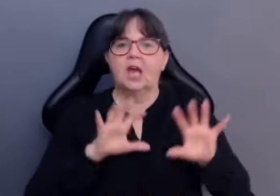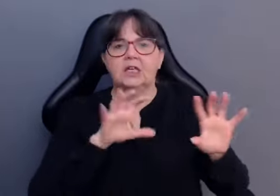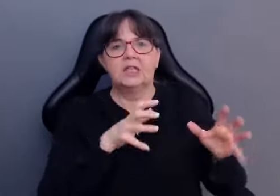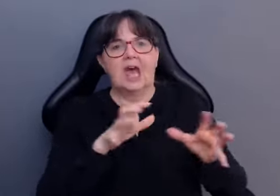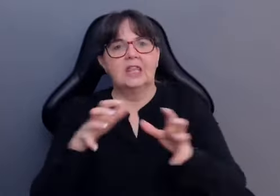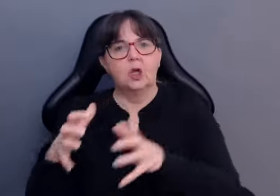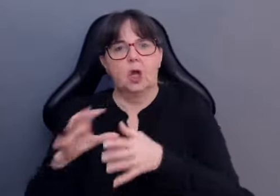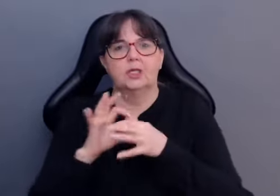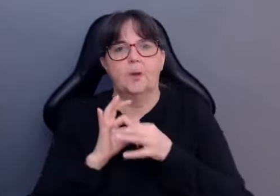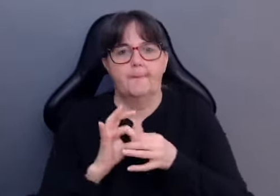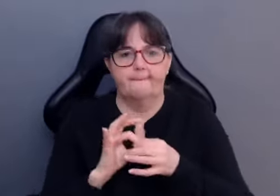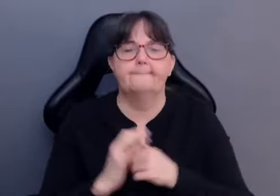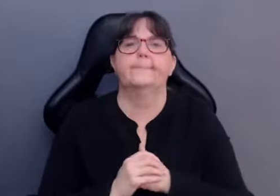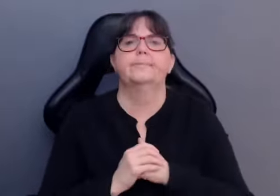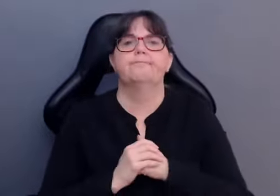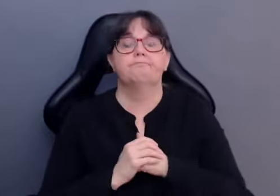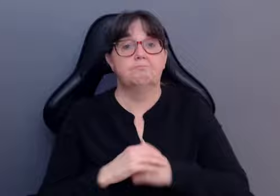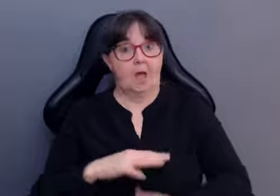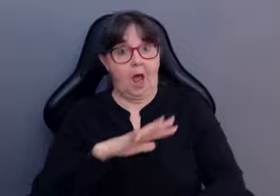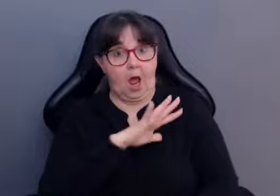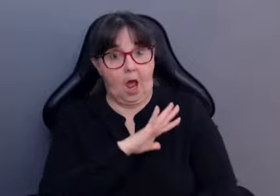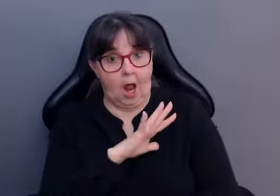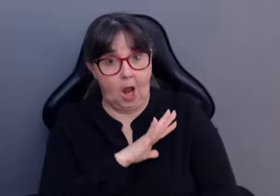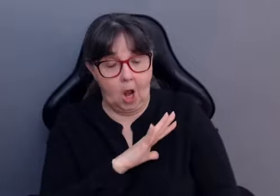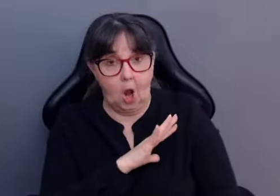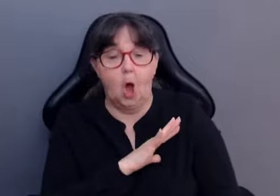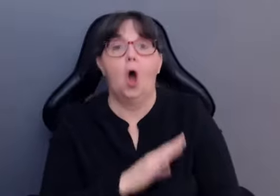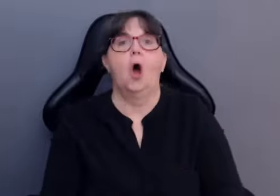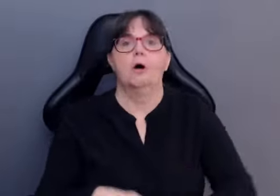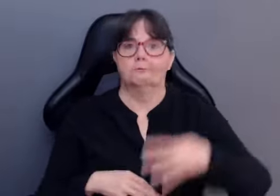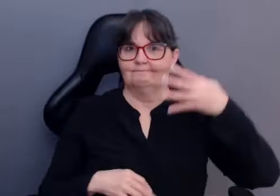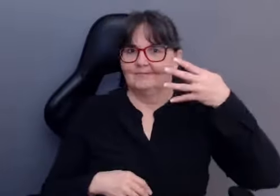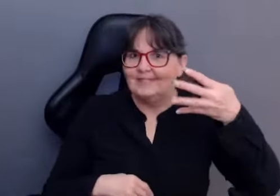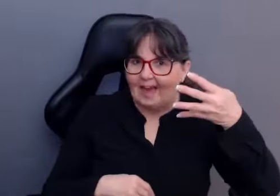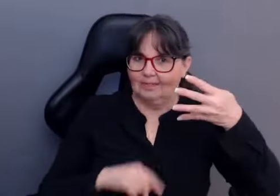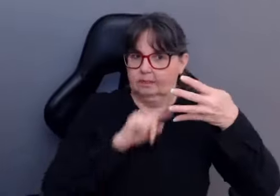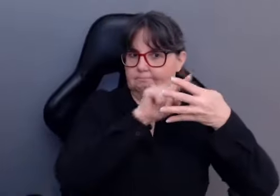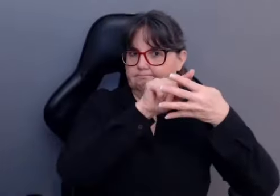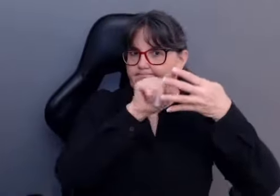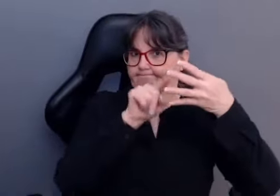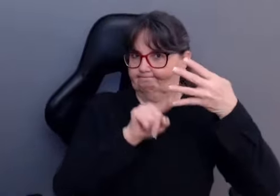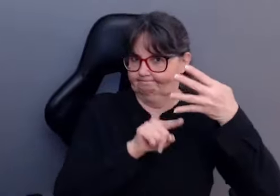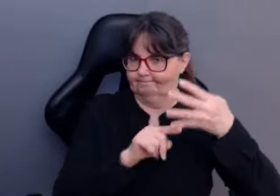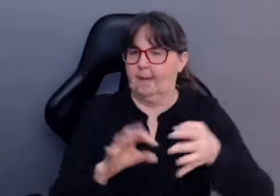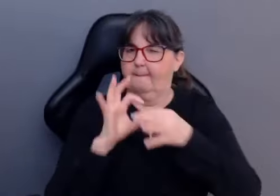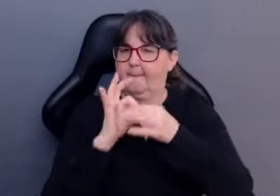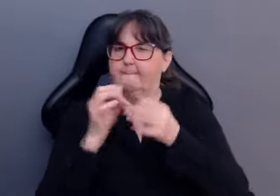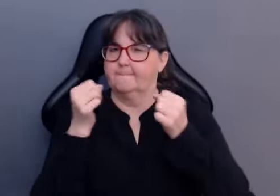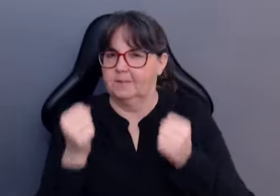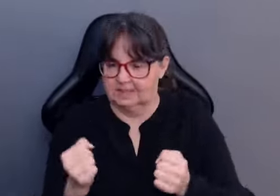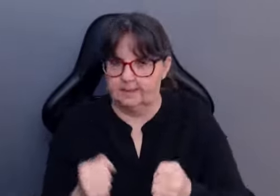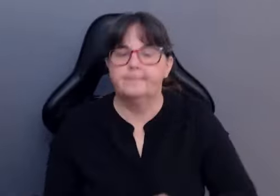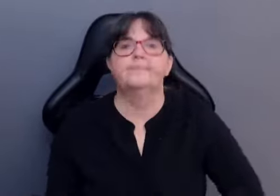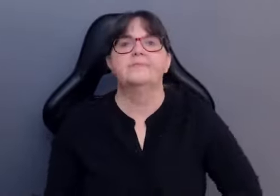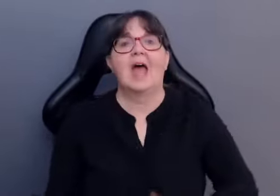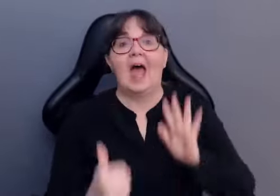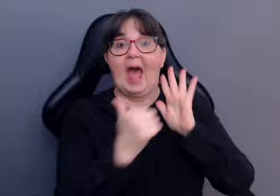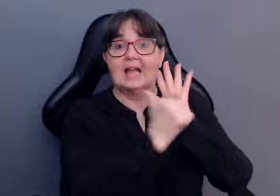membres. Il y a 4 catégories de membres. Article 5.1,